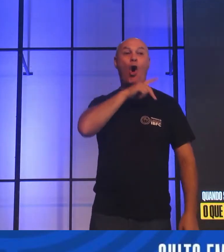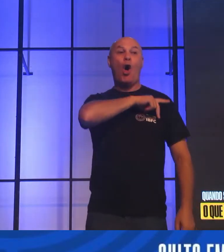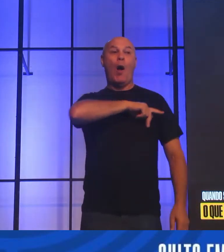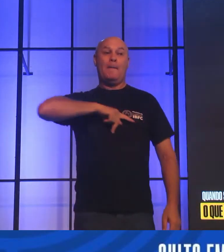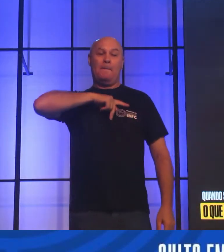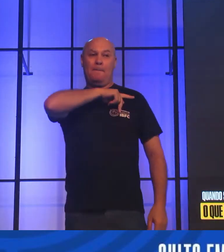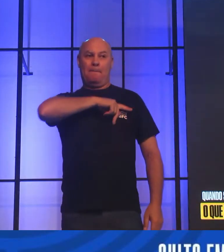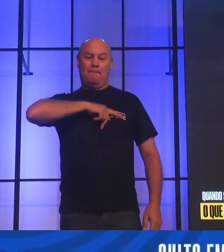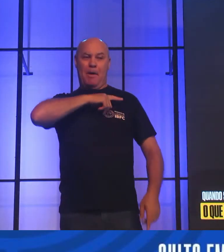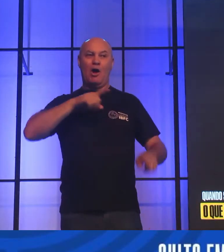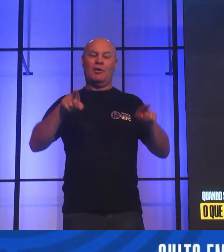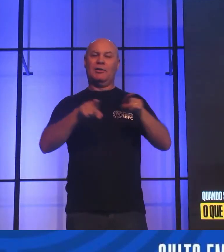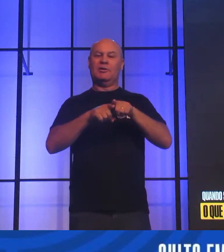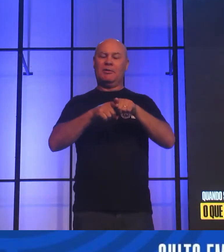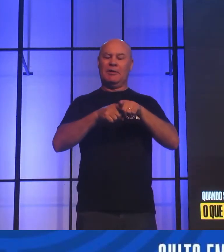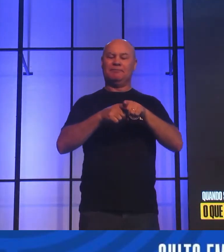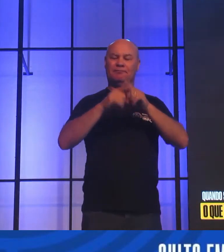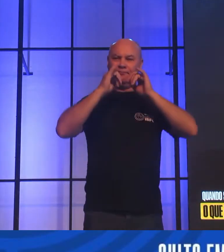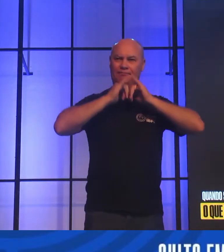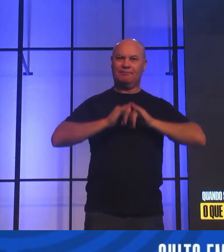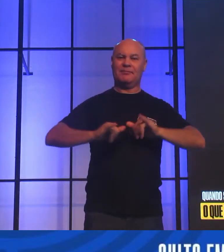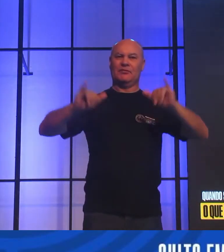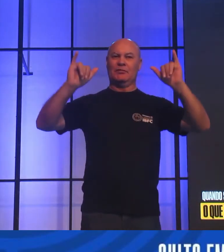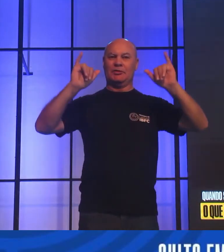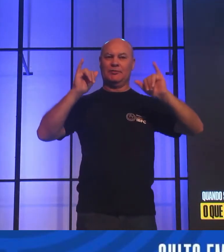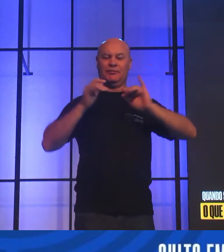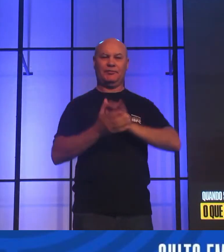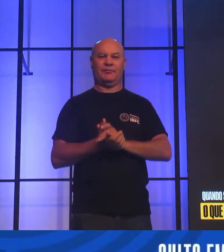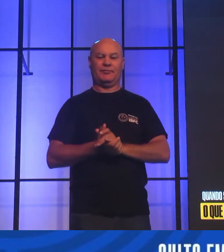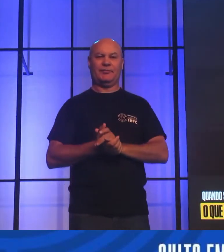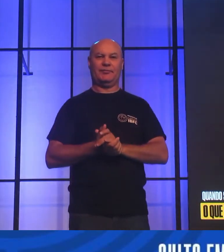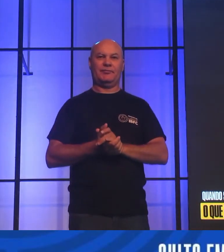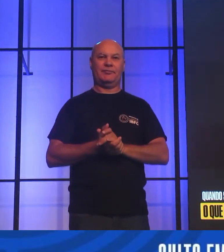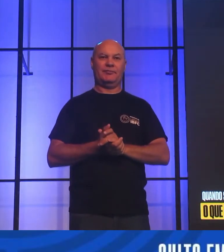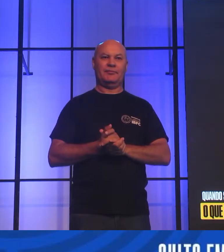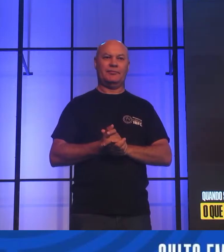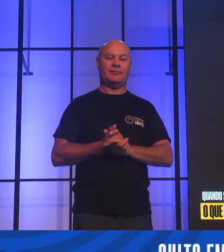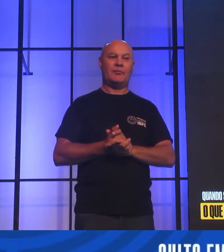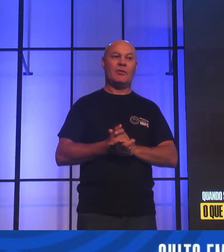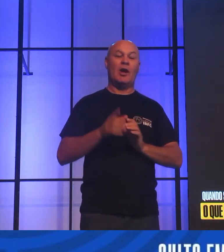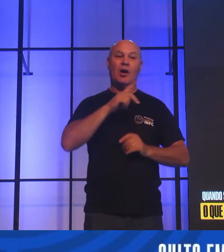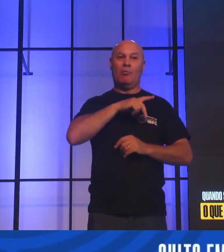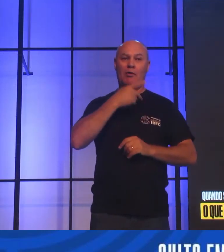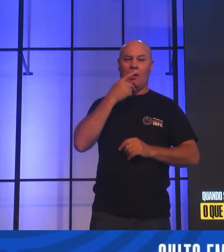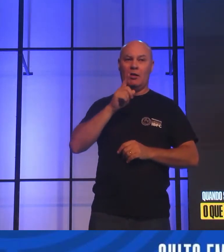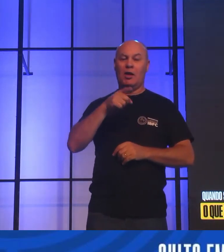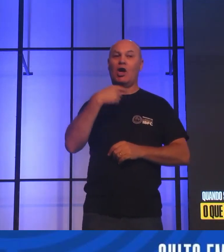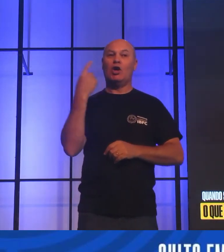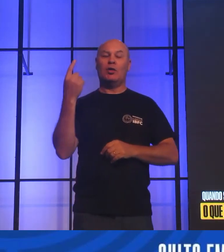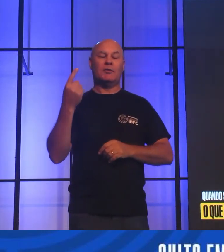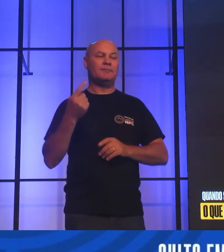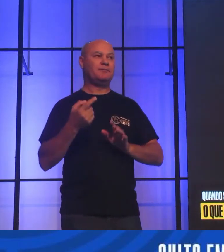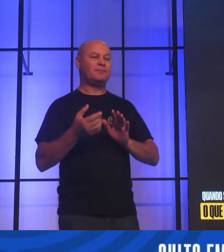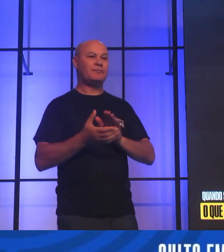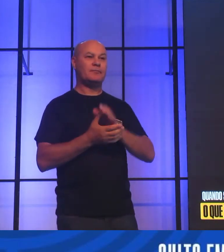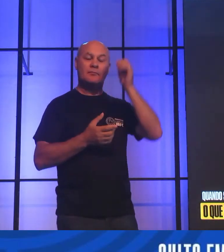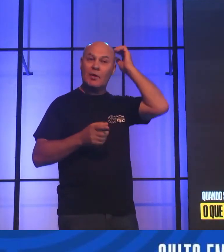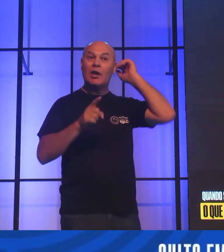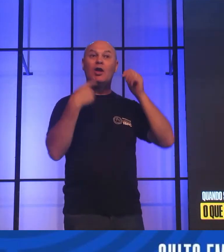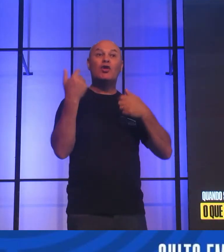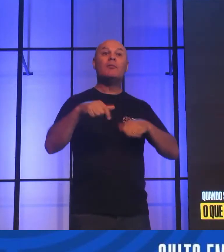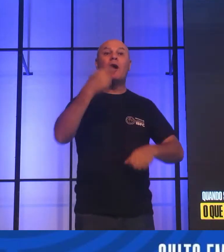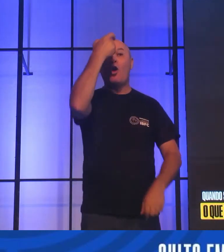quando escreve aos crentes em Roma e a nós, ele diz assim: sabemos. Por isso eu digo, é uma questão de